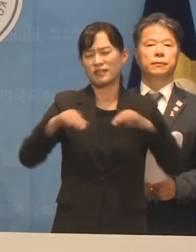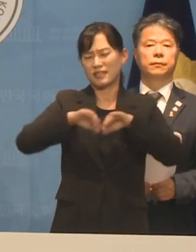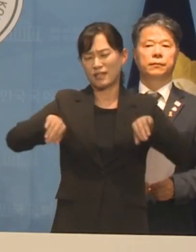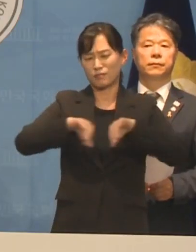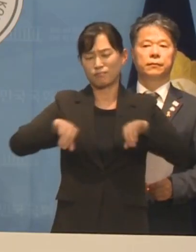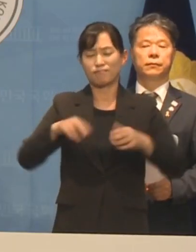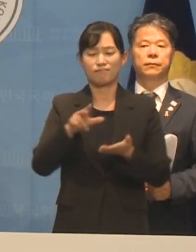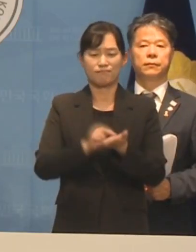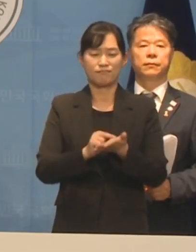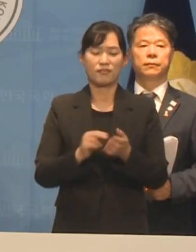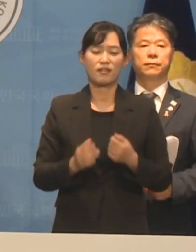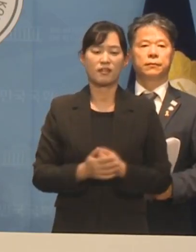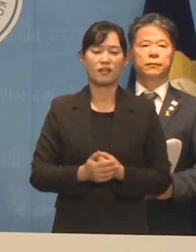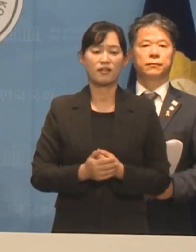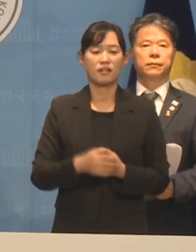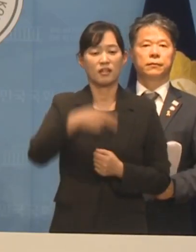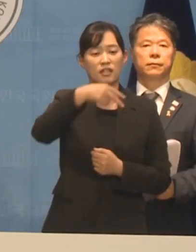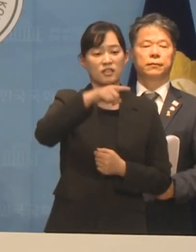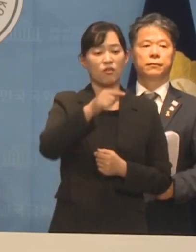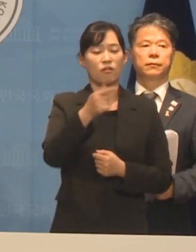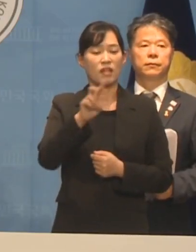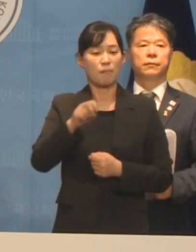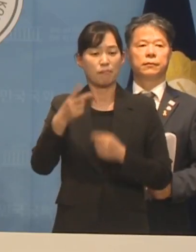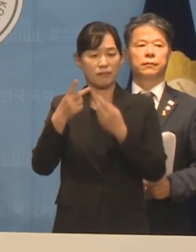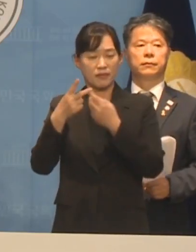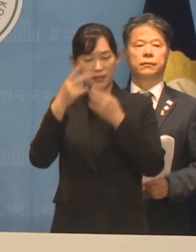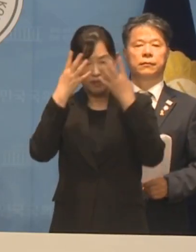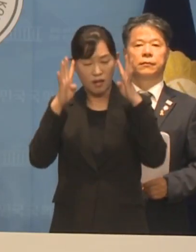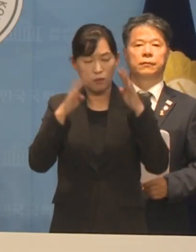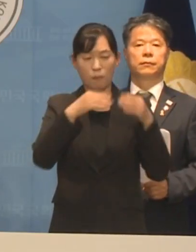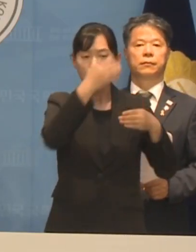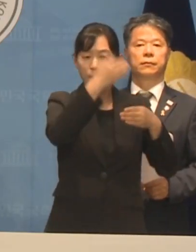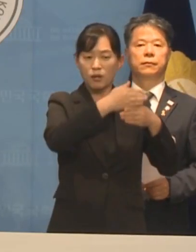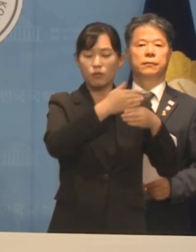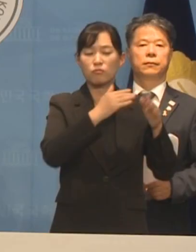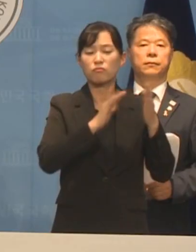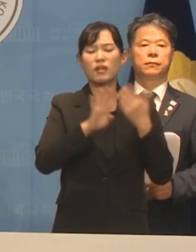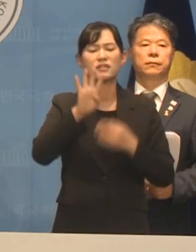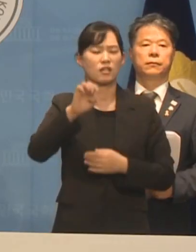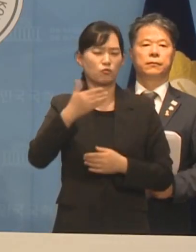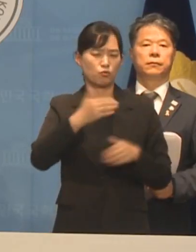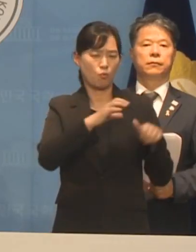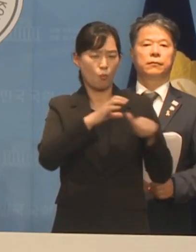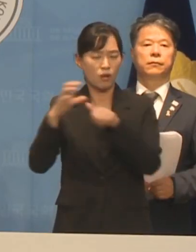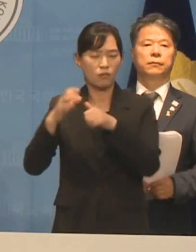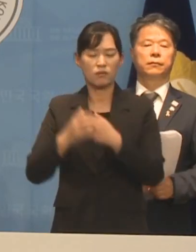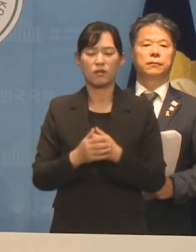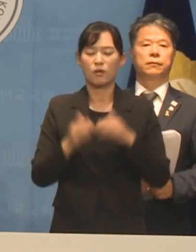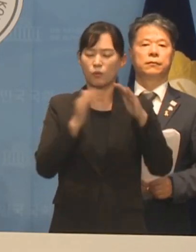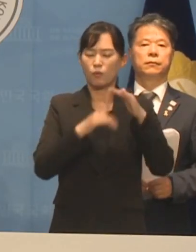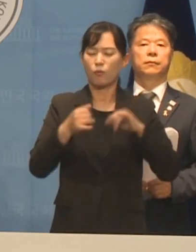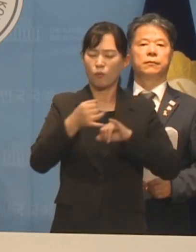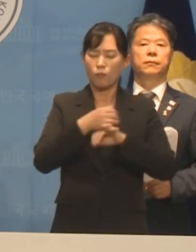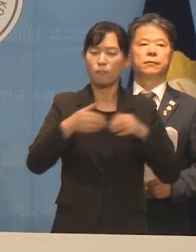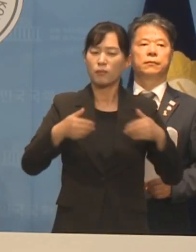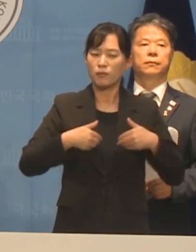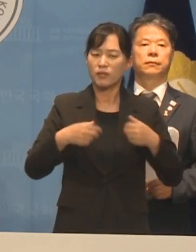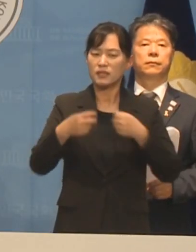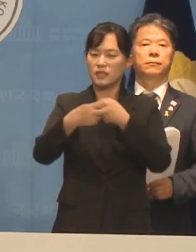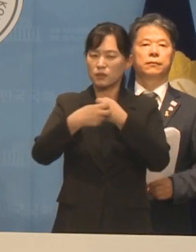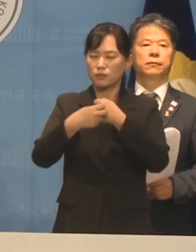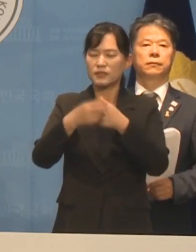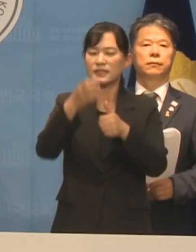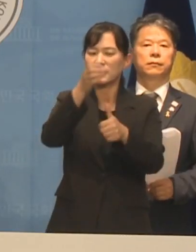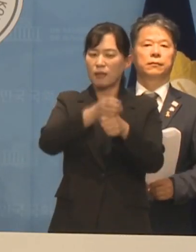사안입니다. 선안대 폐교로 인한 의대 정원 49명을 활용해 공공필수 지역 의료를